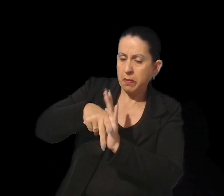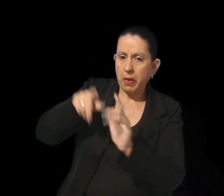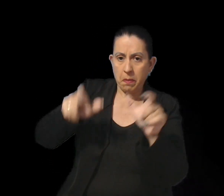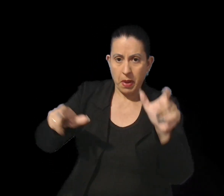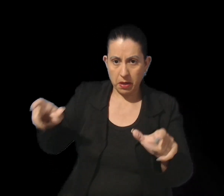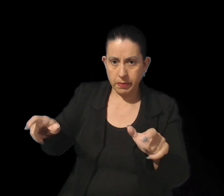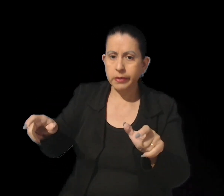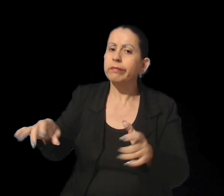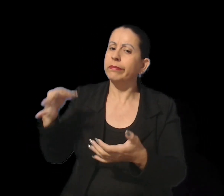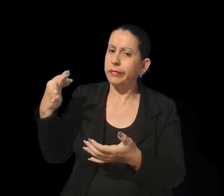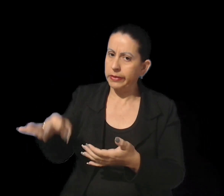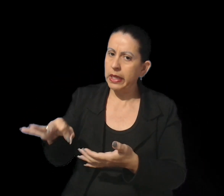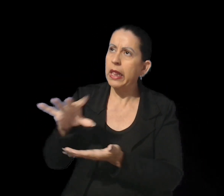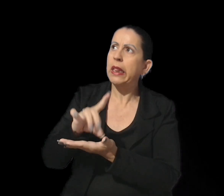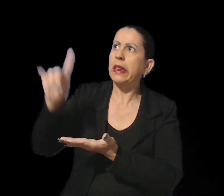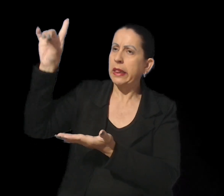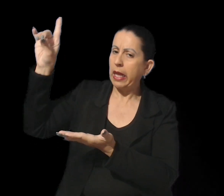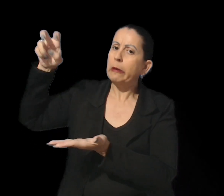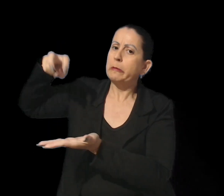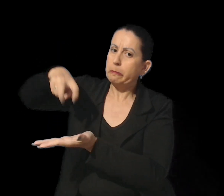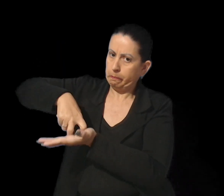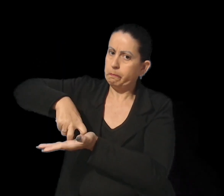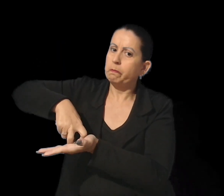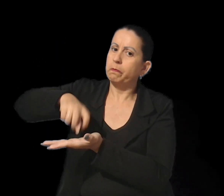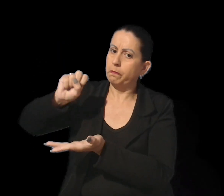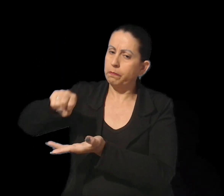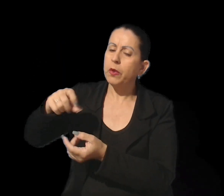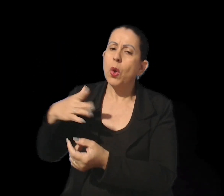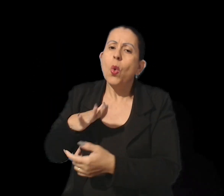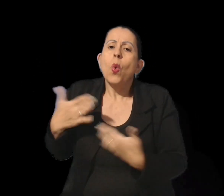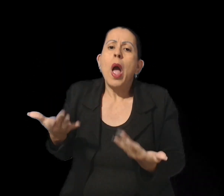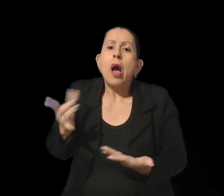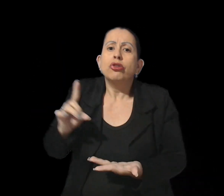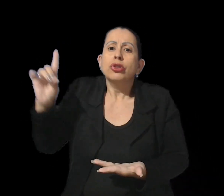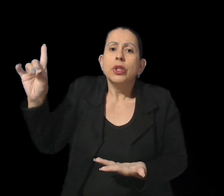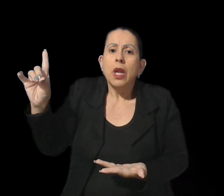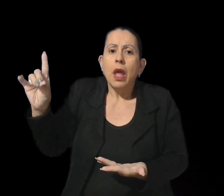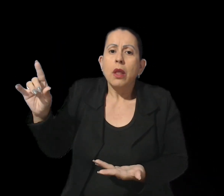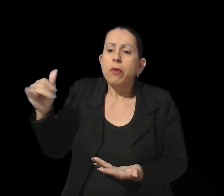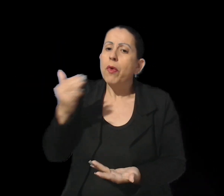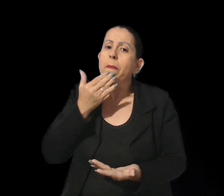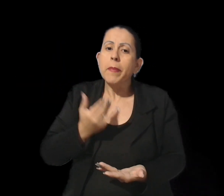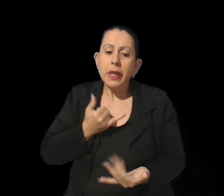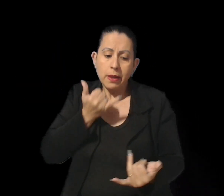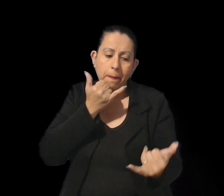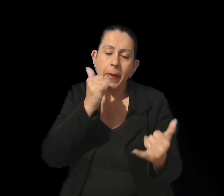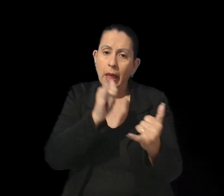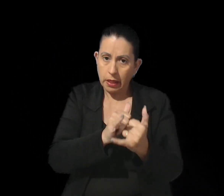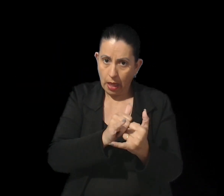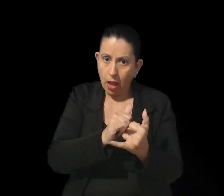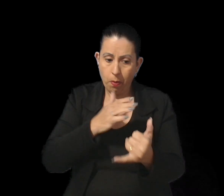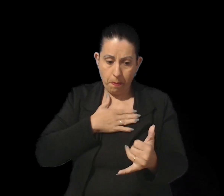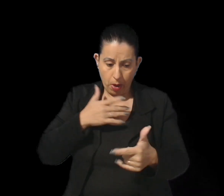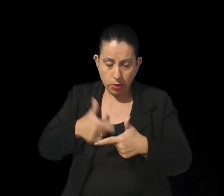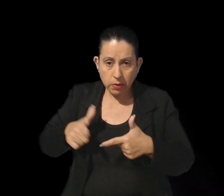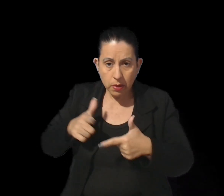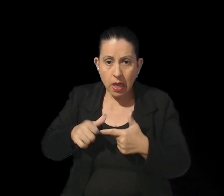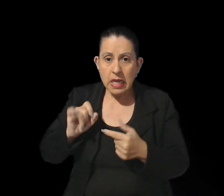o será por Deus. Com que direito reclamaria o perdão das suas próprias faltas, se ele mesmo